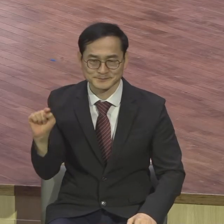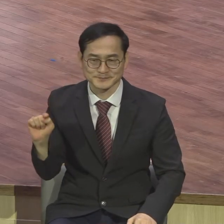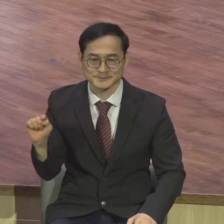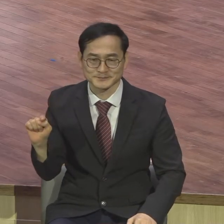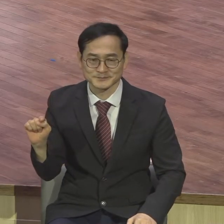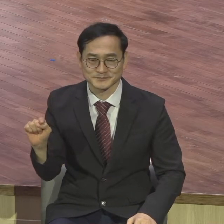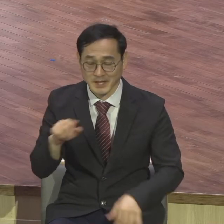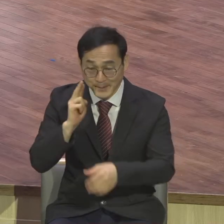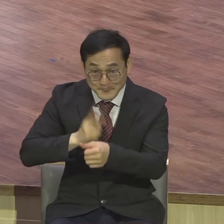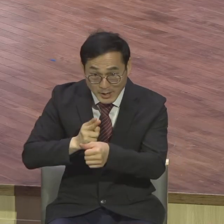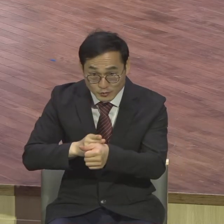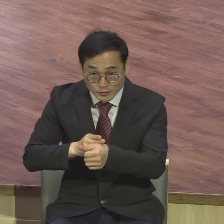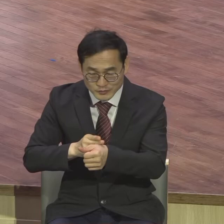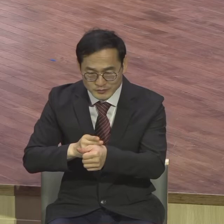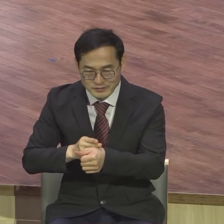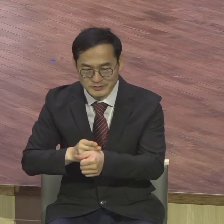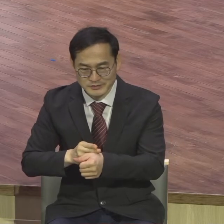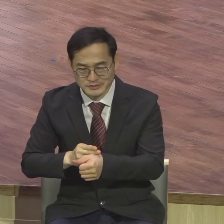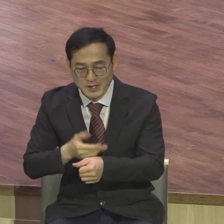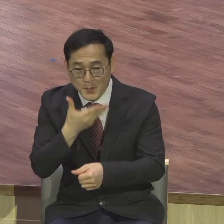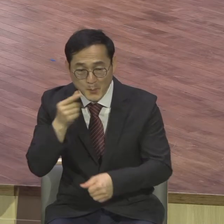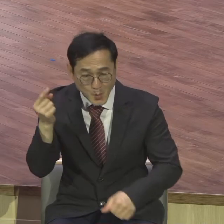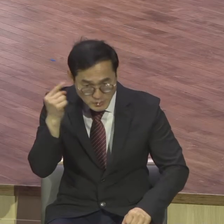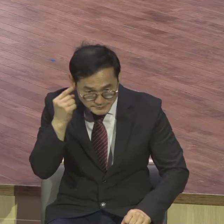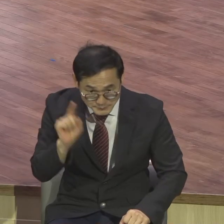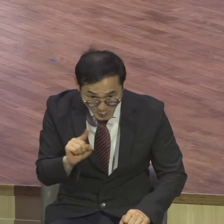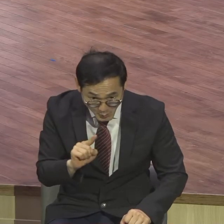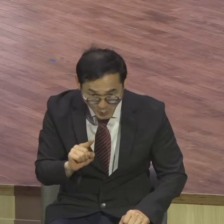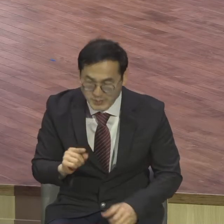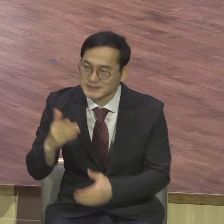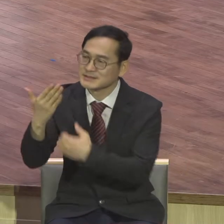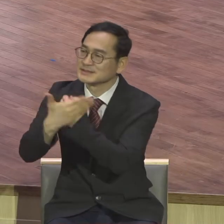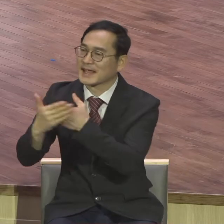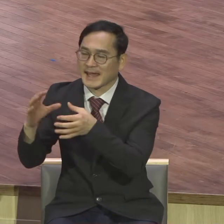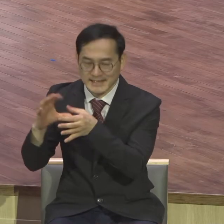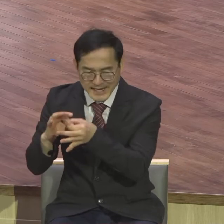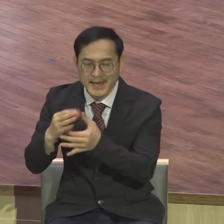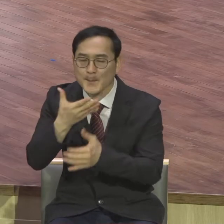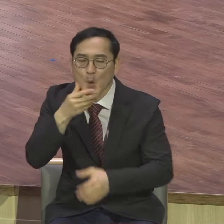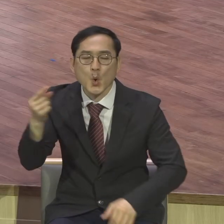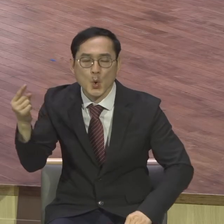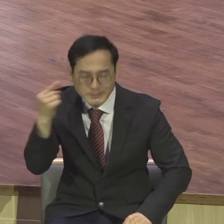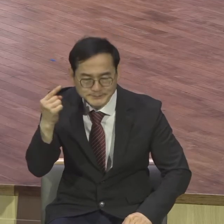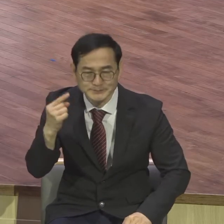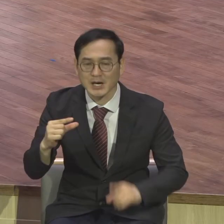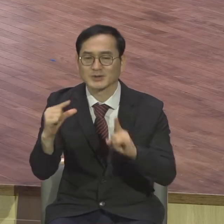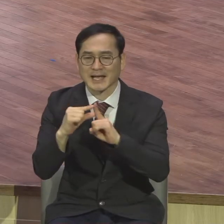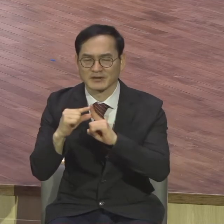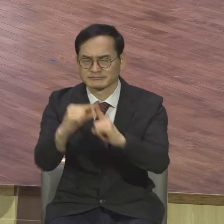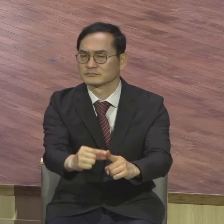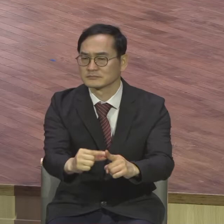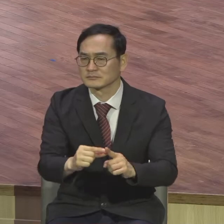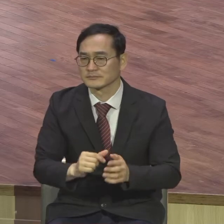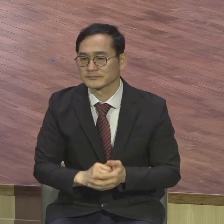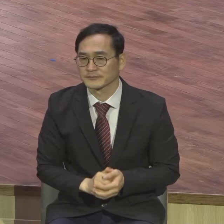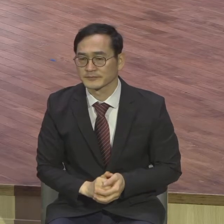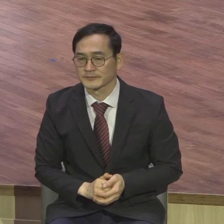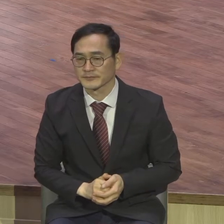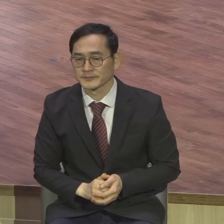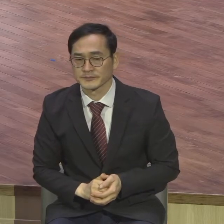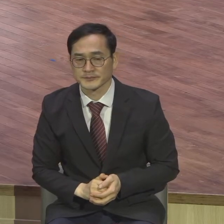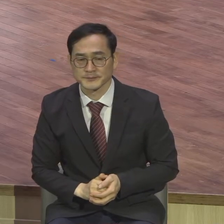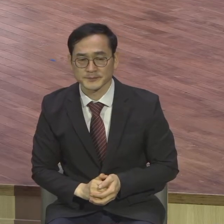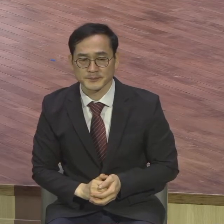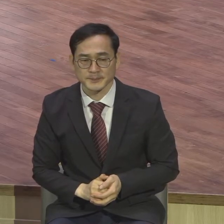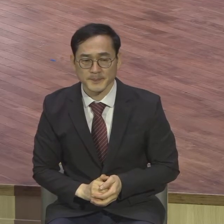보면 사도 바울이 복음을 가리켜서 하나님의 은혜의 복음이라고 직접 표현했습니다. 하나님의 은혜의